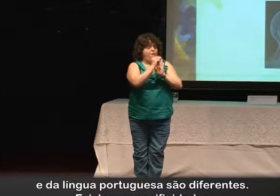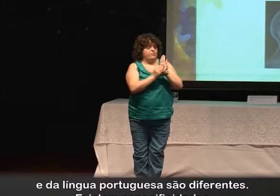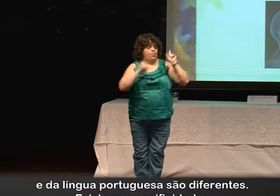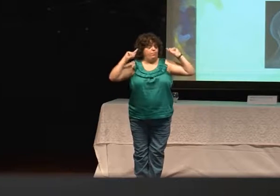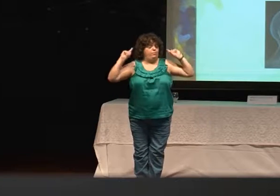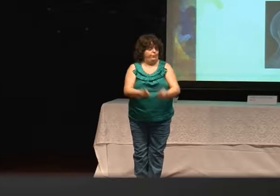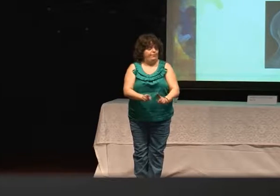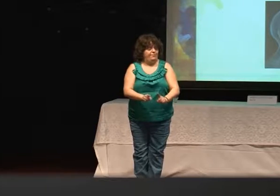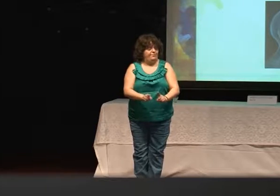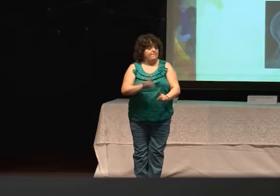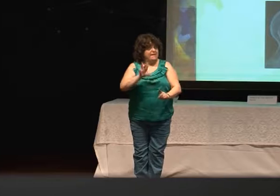especificidades.